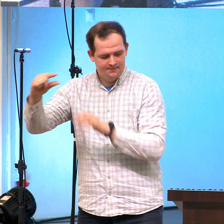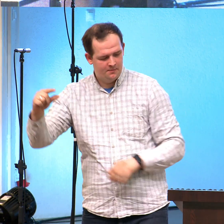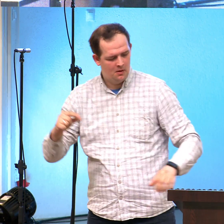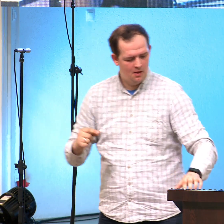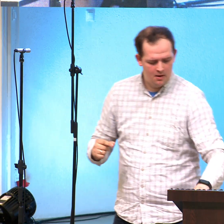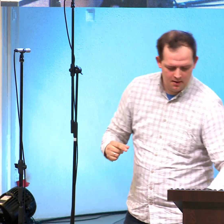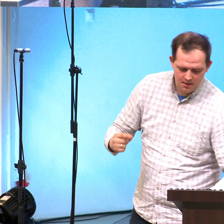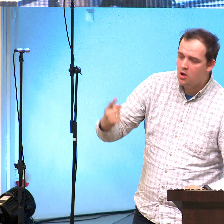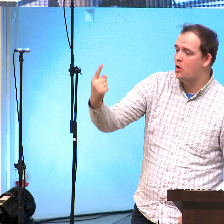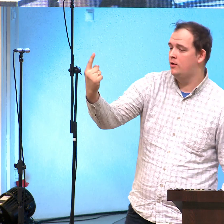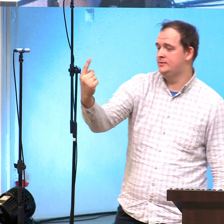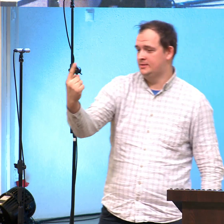И прочитаем.